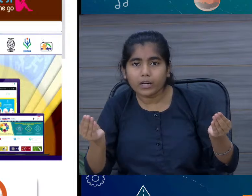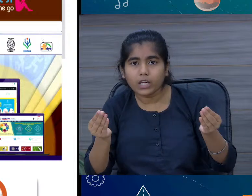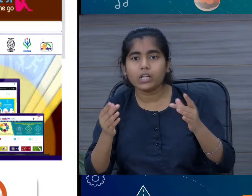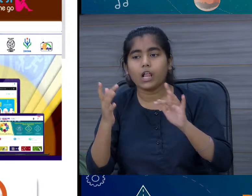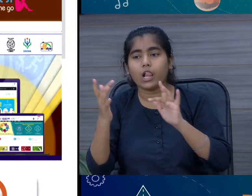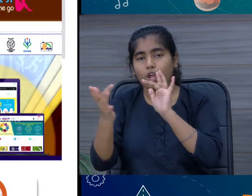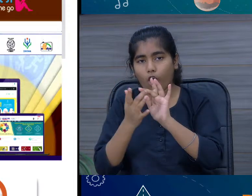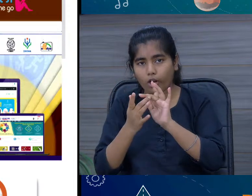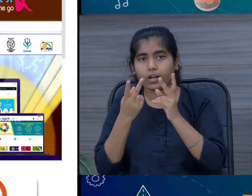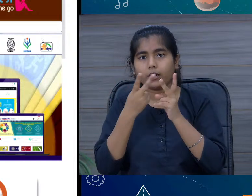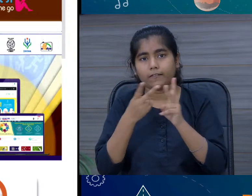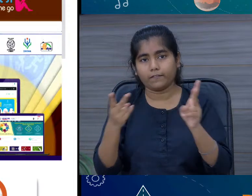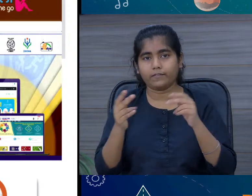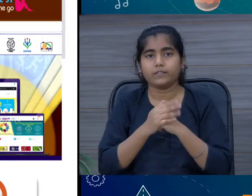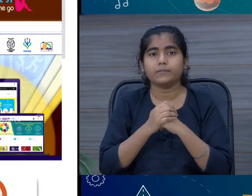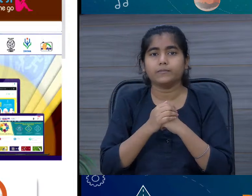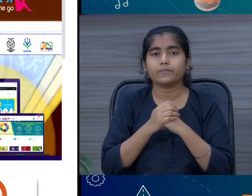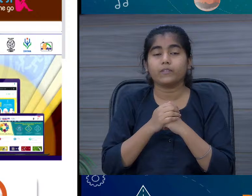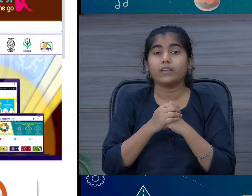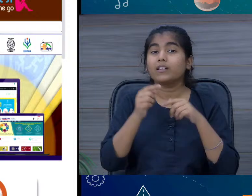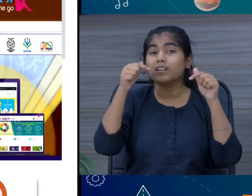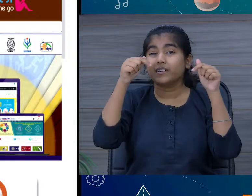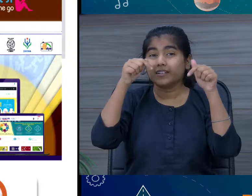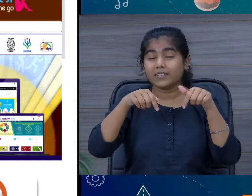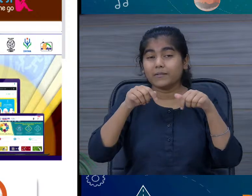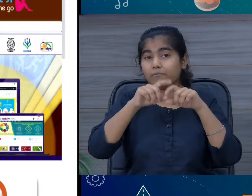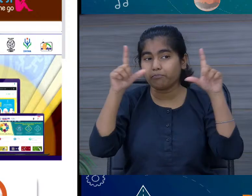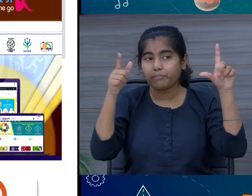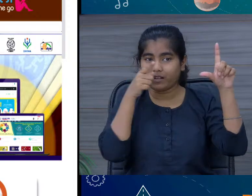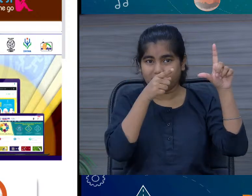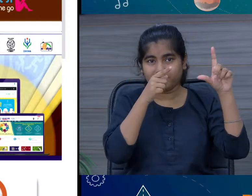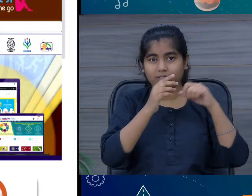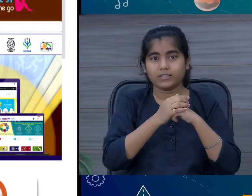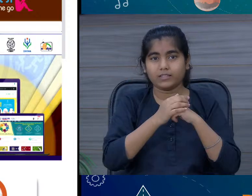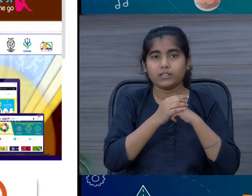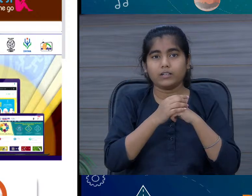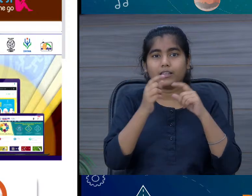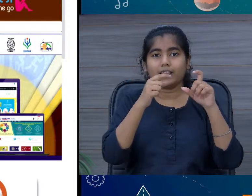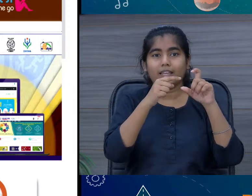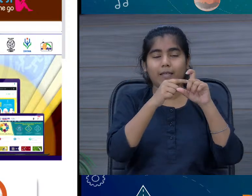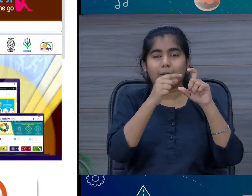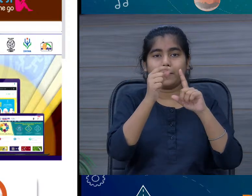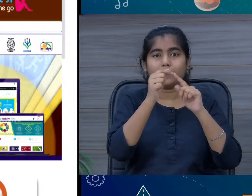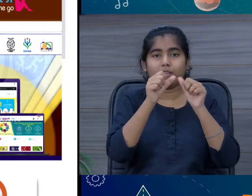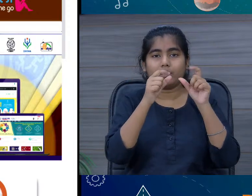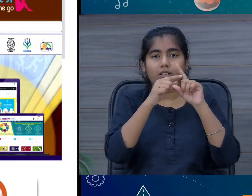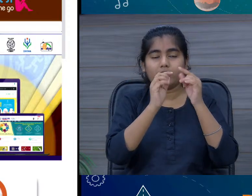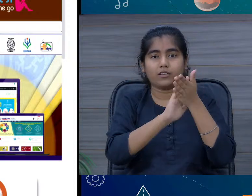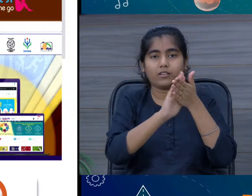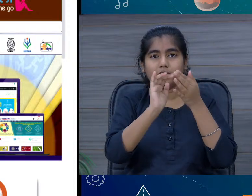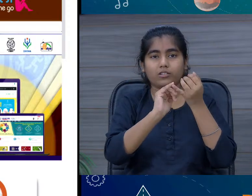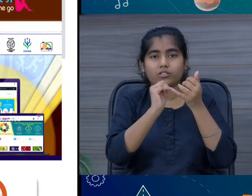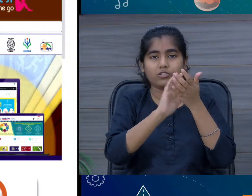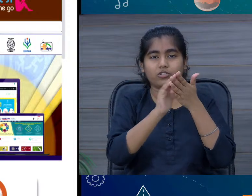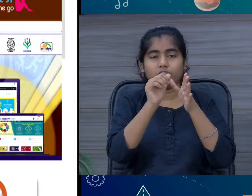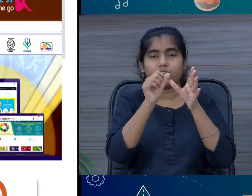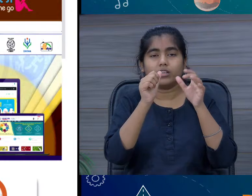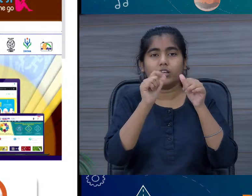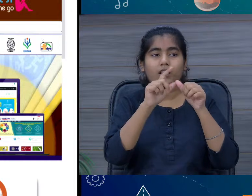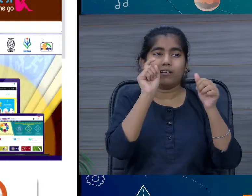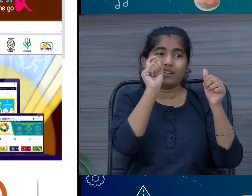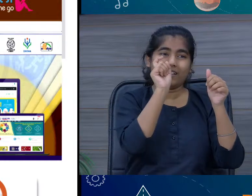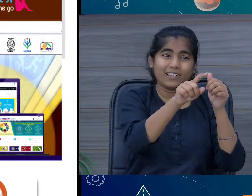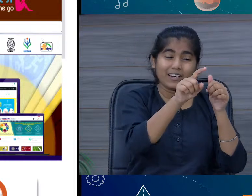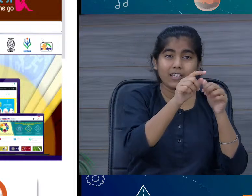कॉन्टैक्ट, ये तो है ही है। यहाँ पर जब आप ई पाठशाला पर क्लिक करते हैं तो अगेन देखिए जो ड्रॉप डाउन